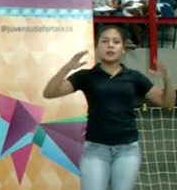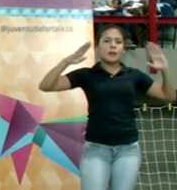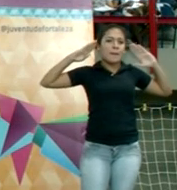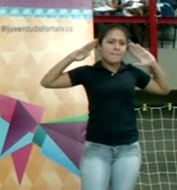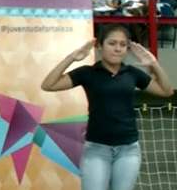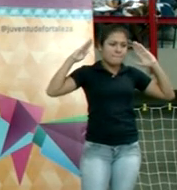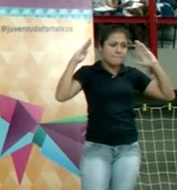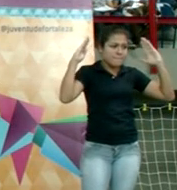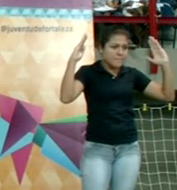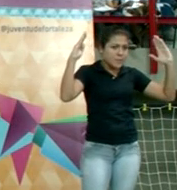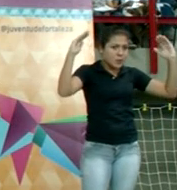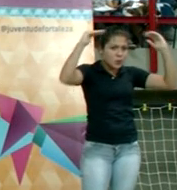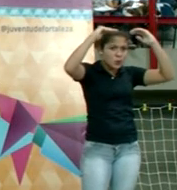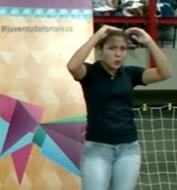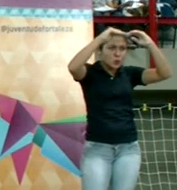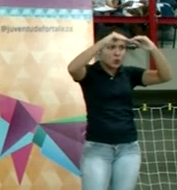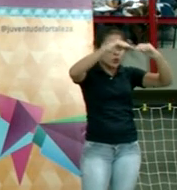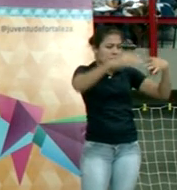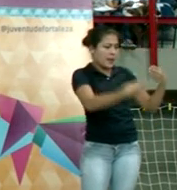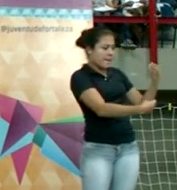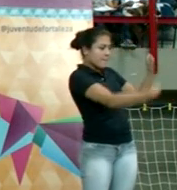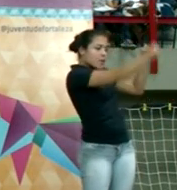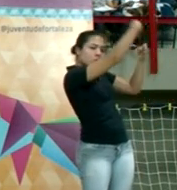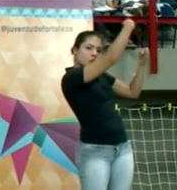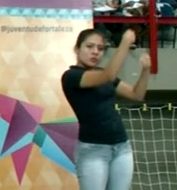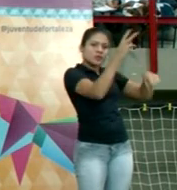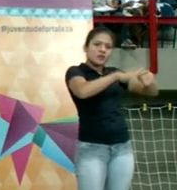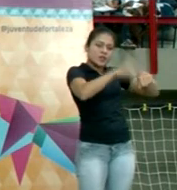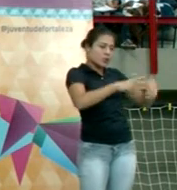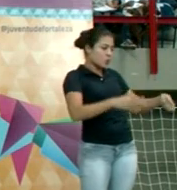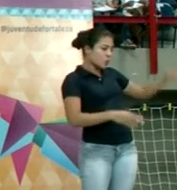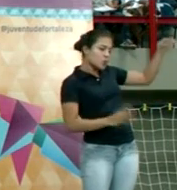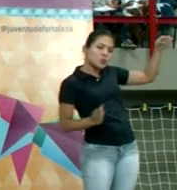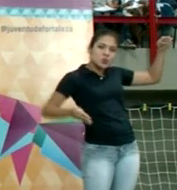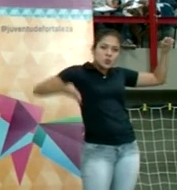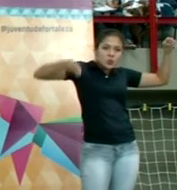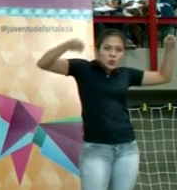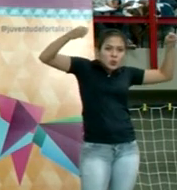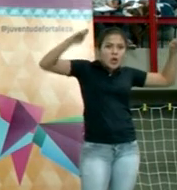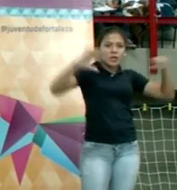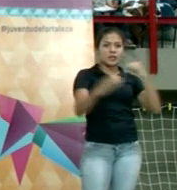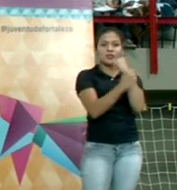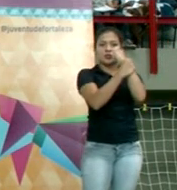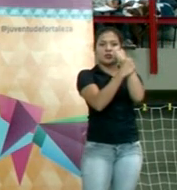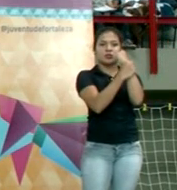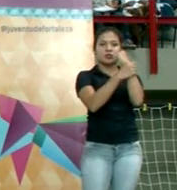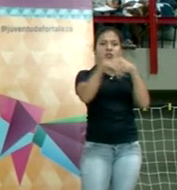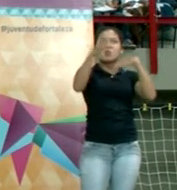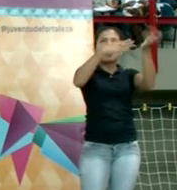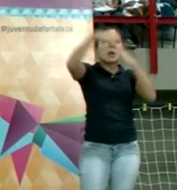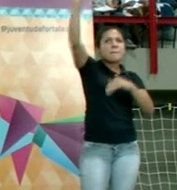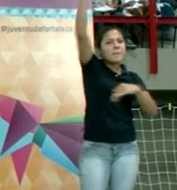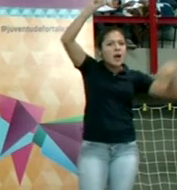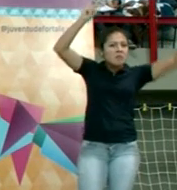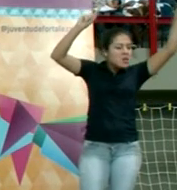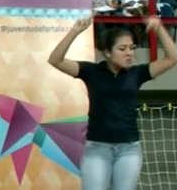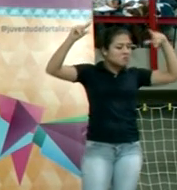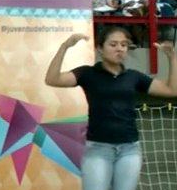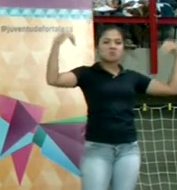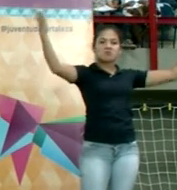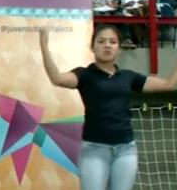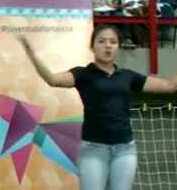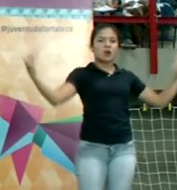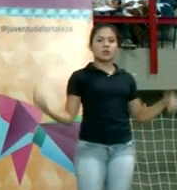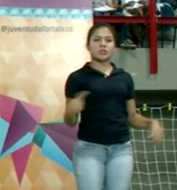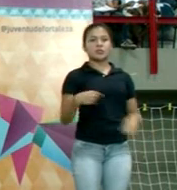só pelo lado de fora. E aí uma coisa importante, um dia desse aí eu estava lendo um manual que dizia o seguinte,